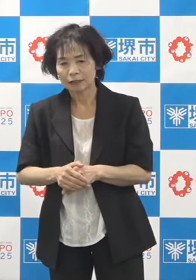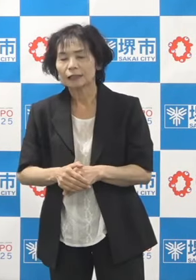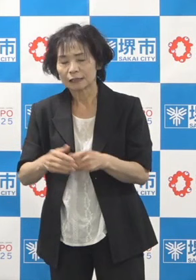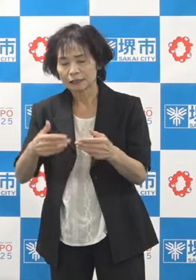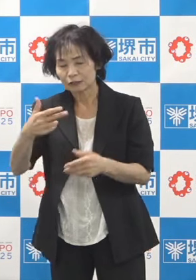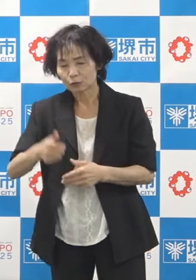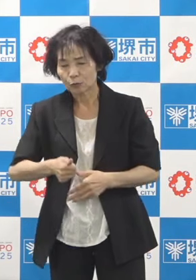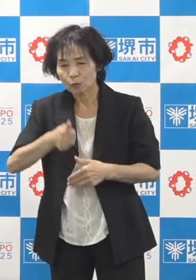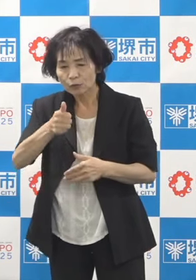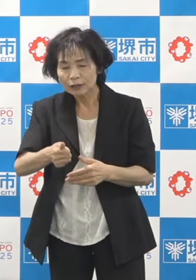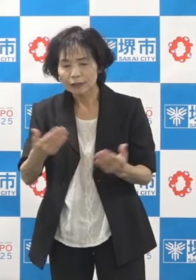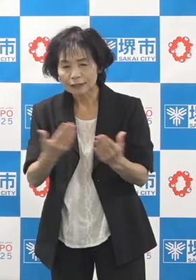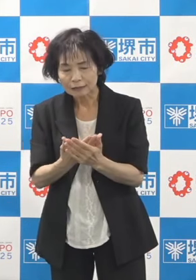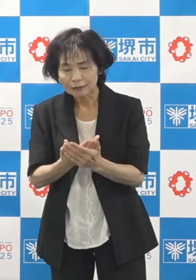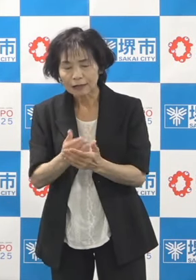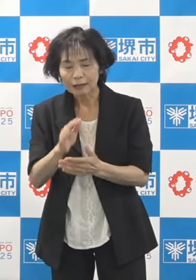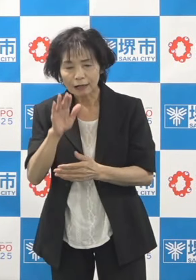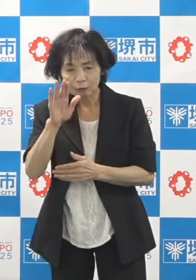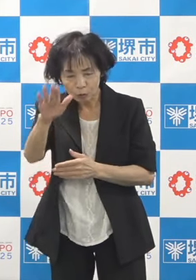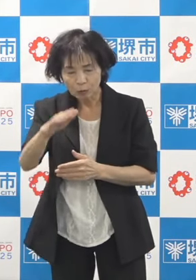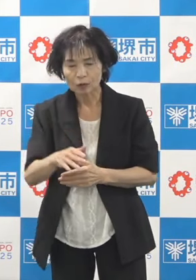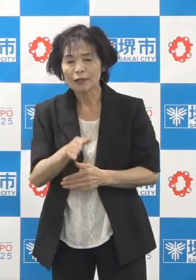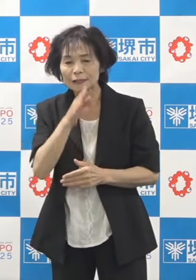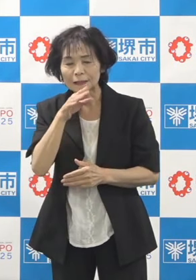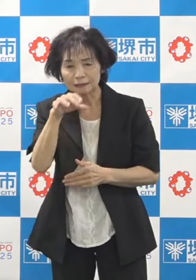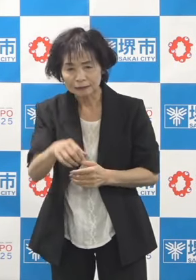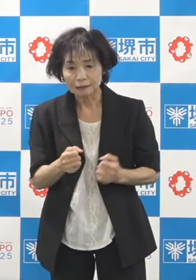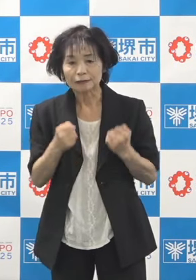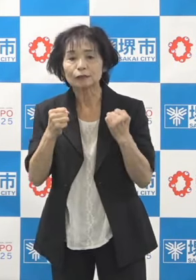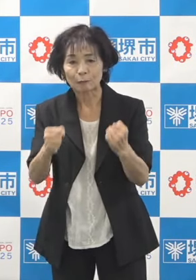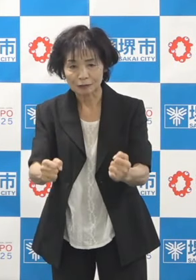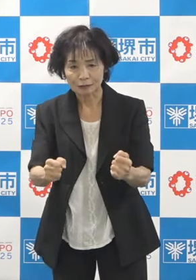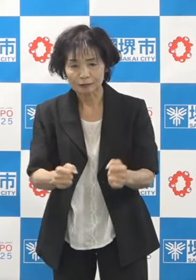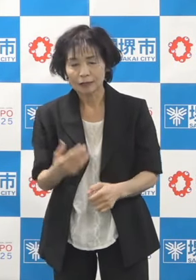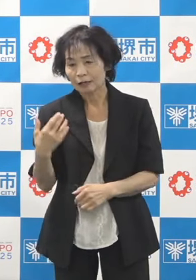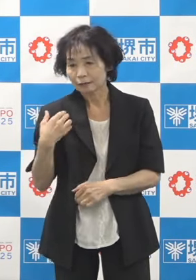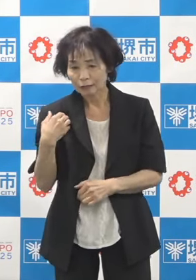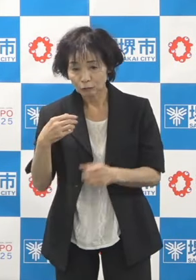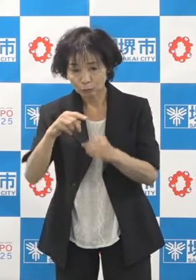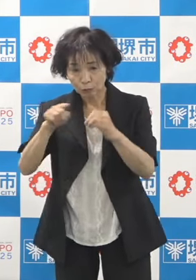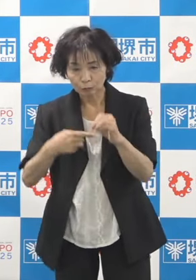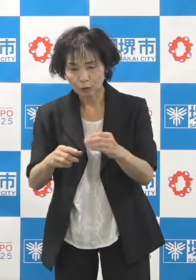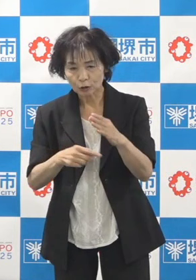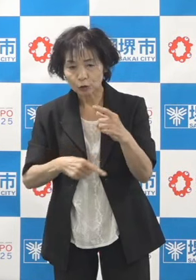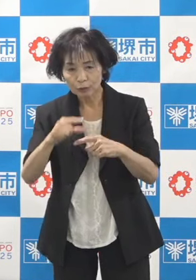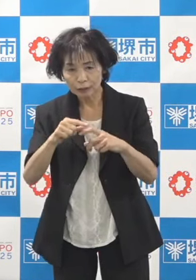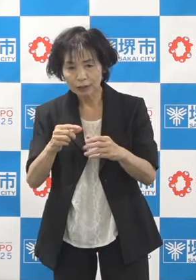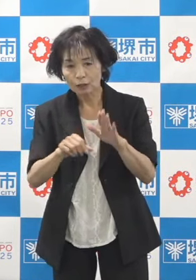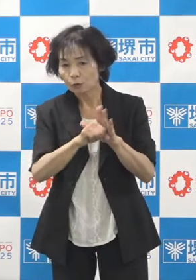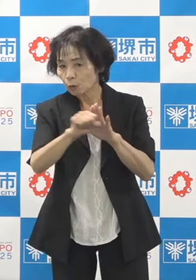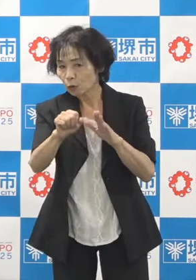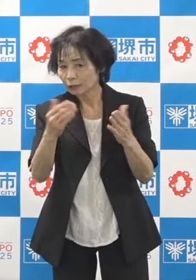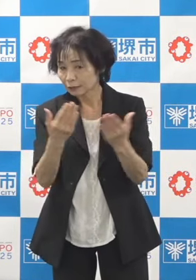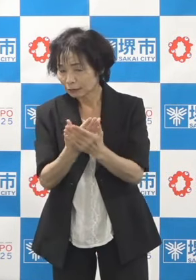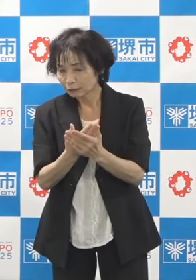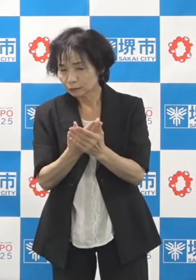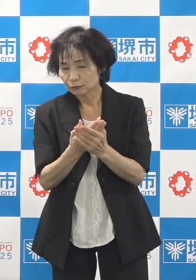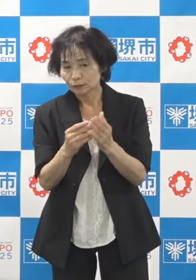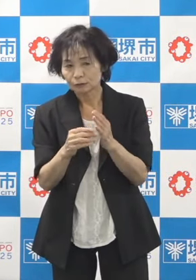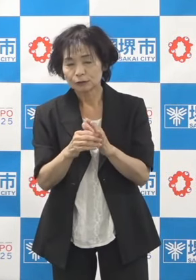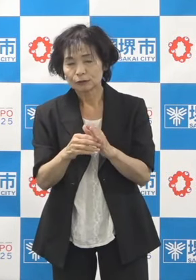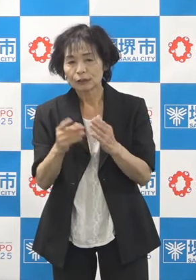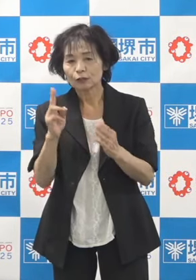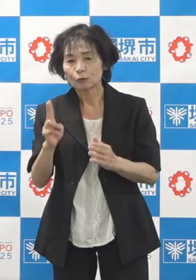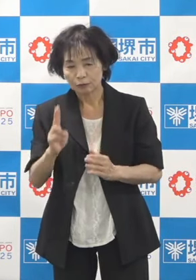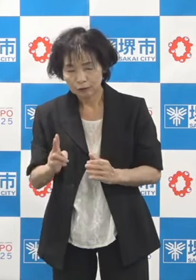してからも現地を訪れておりまして、担当局にはより効果のある内容になるようにということで、展示も例